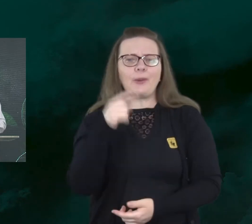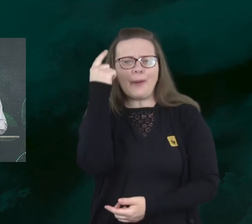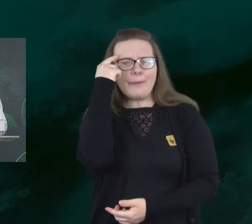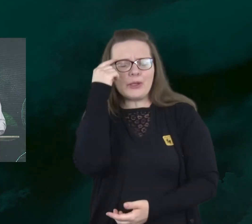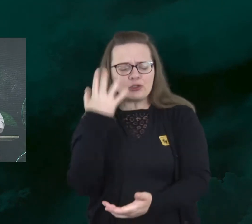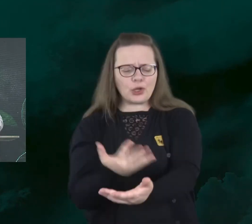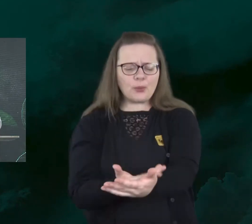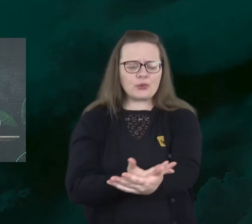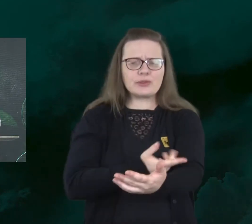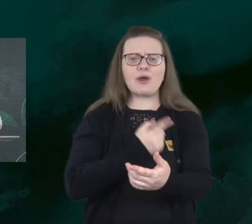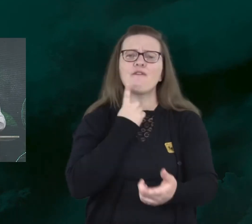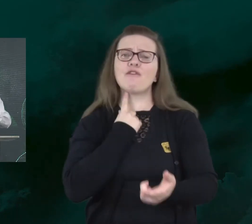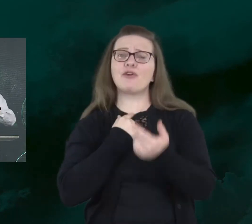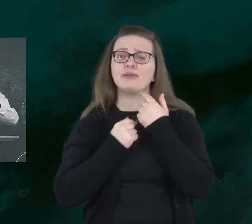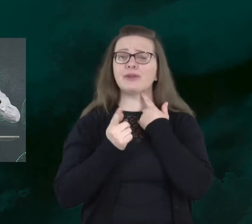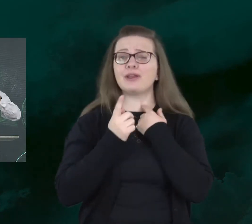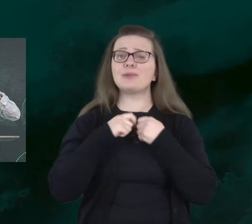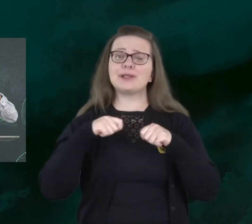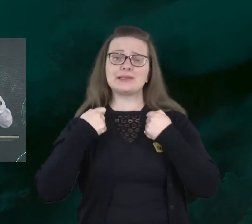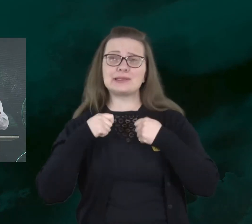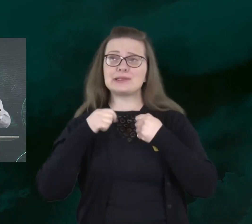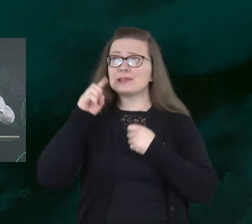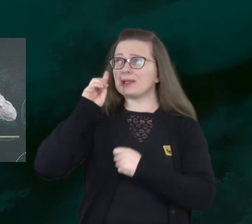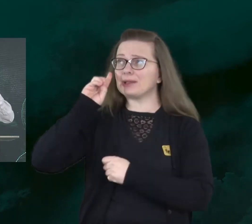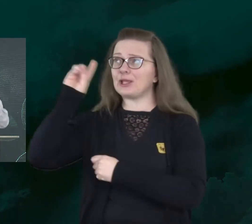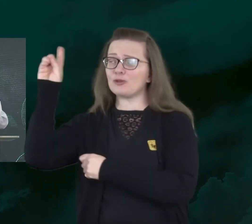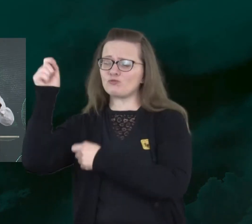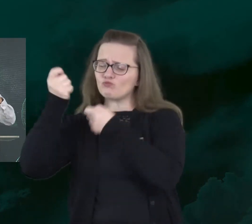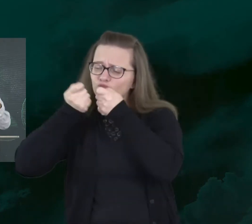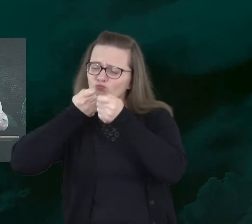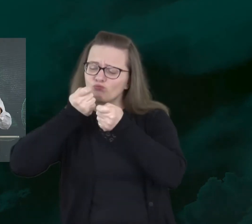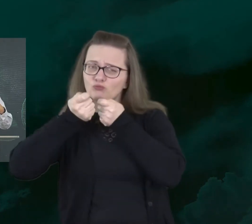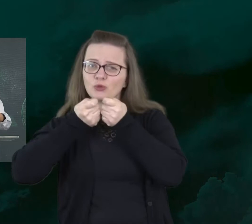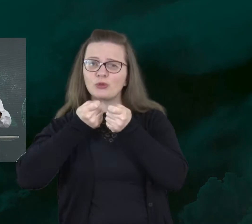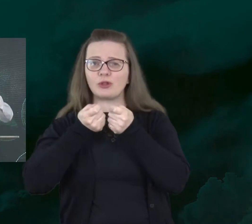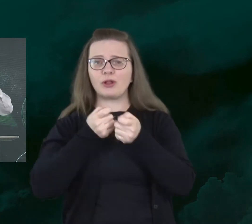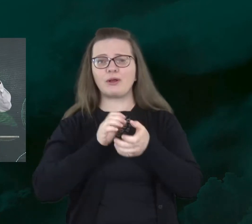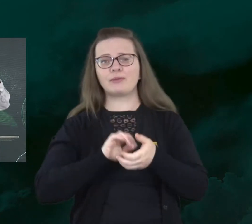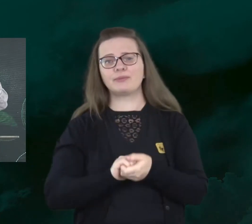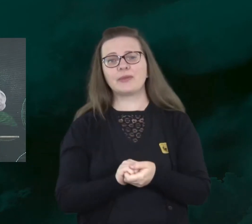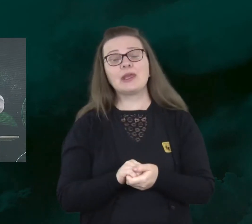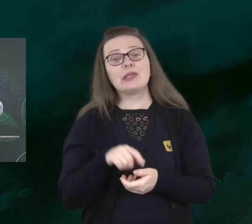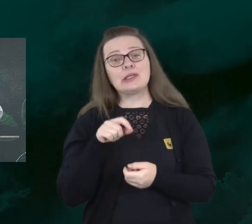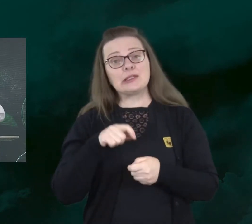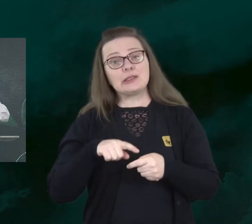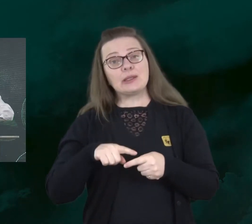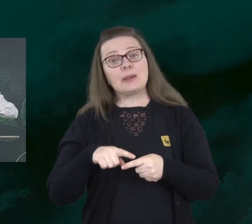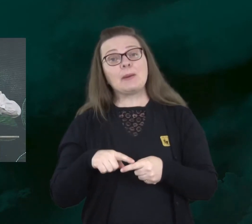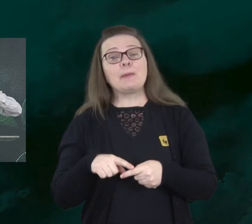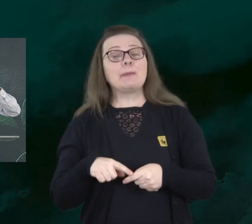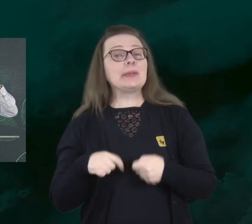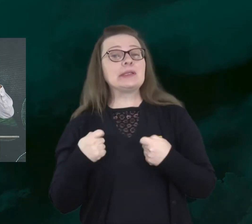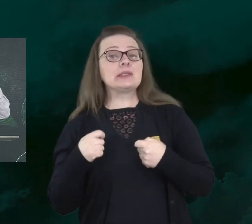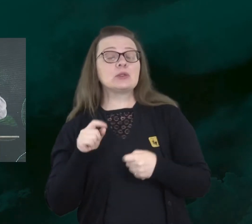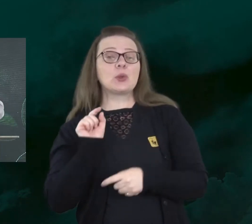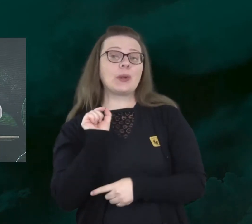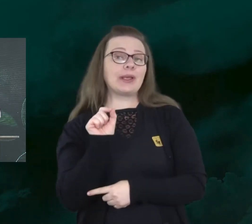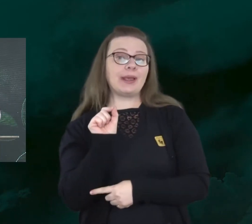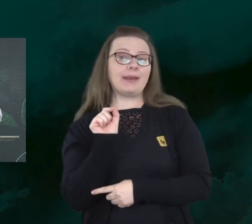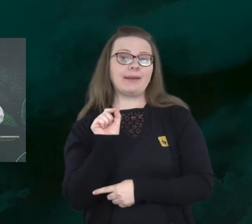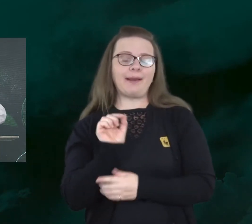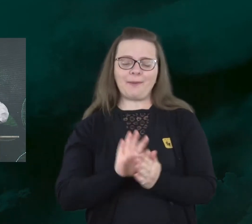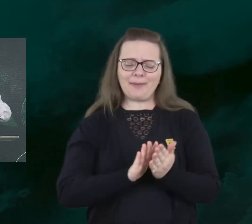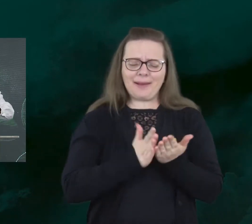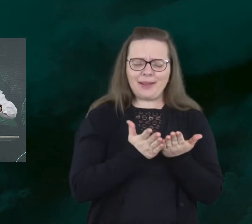Então, para isso, você precisa receber continuamente a palavra, mais da palavra de